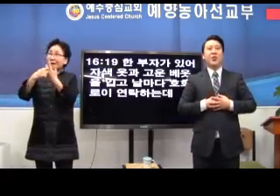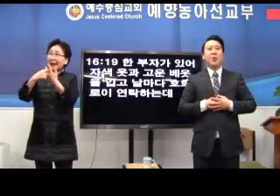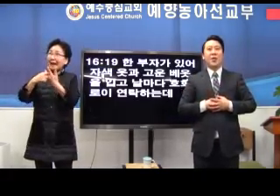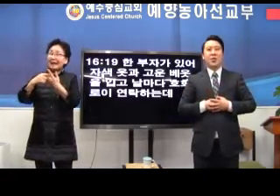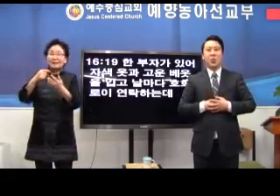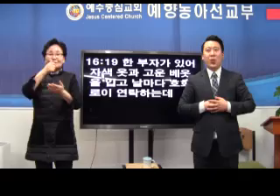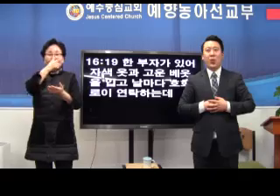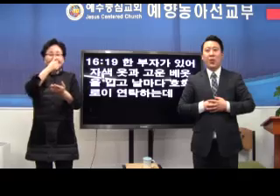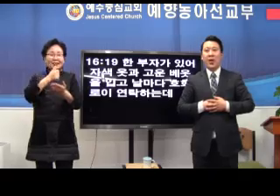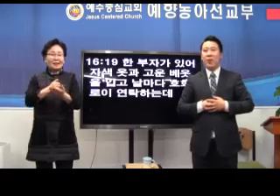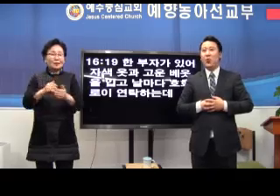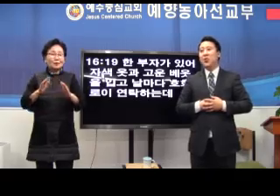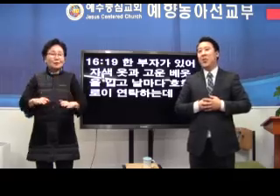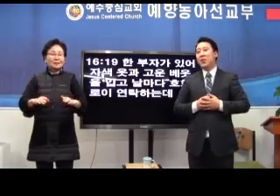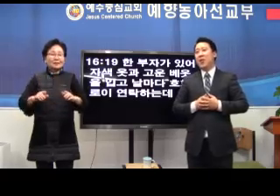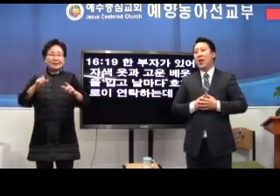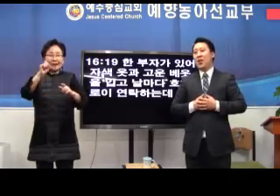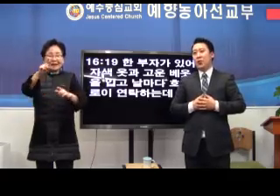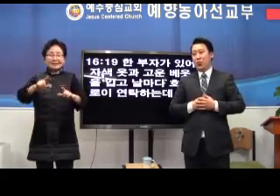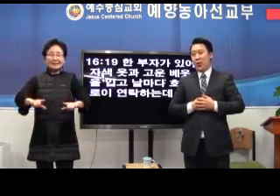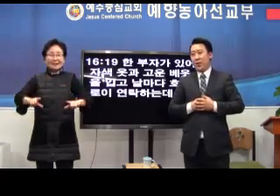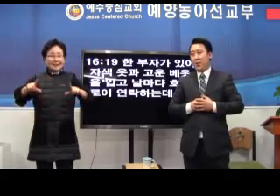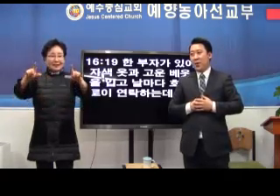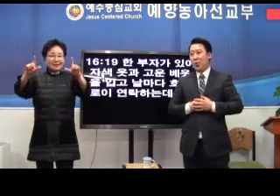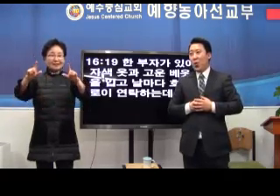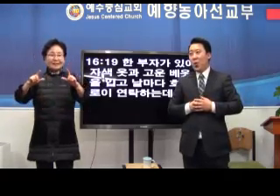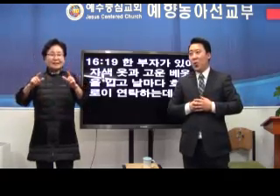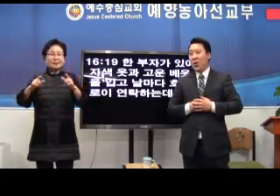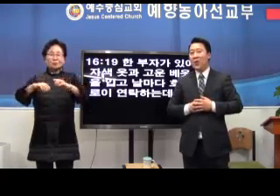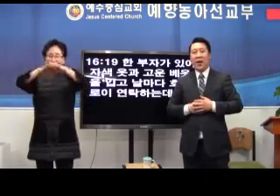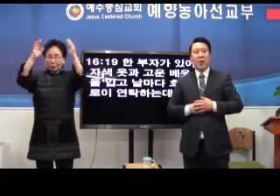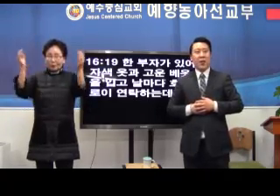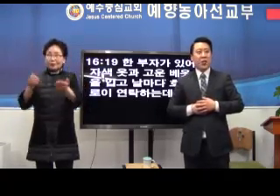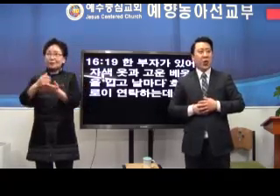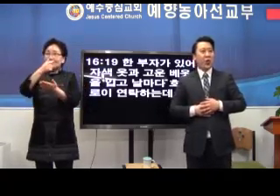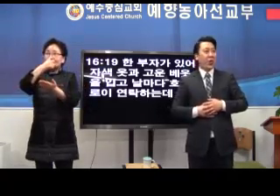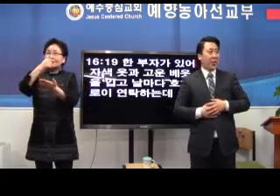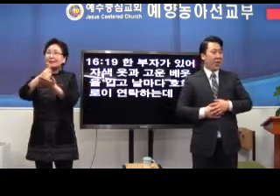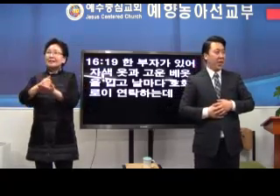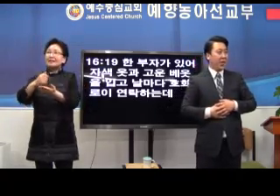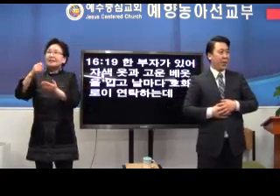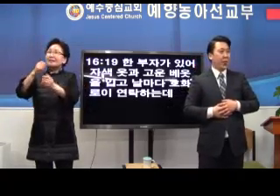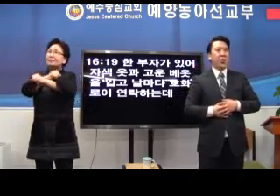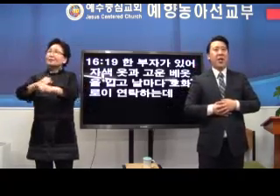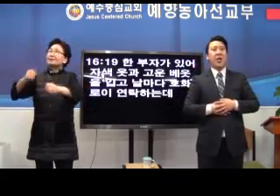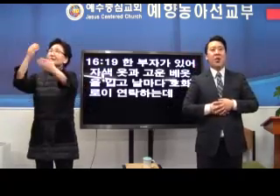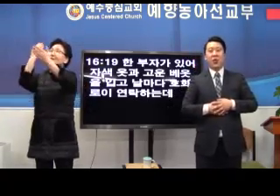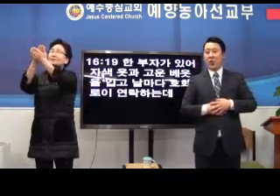예수님의 이름으로 나의 모든 죄를 사하여 주세요 하고 날마다 정결하게 오늘 찬양한